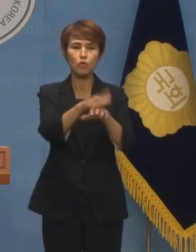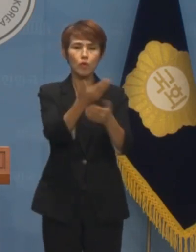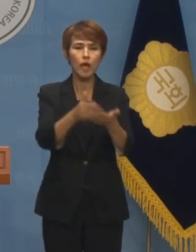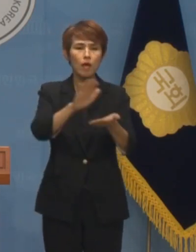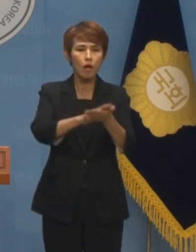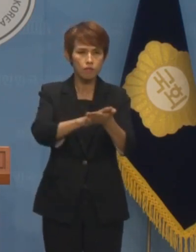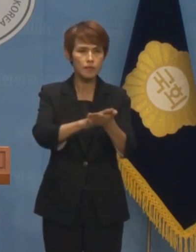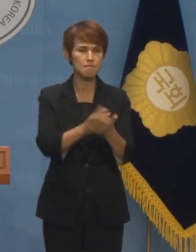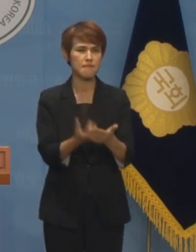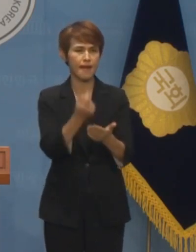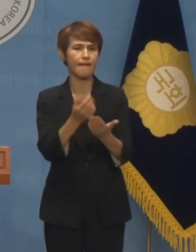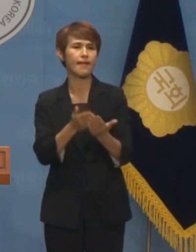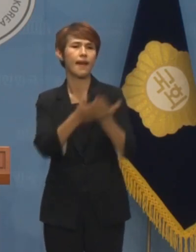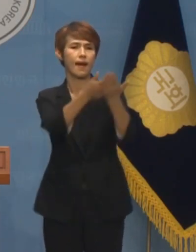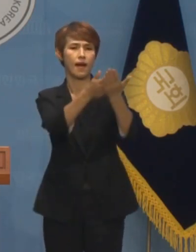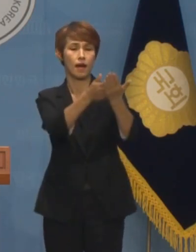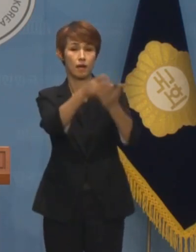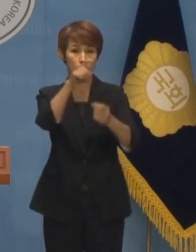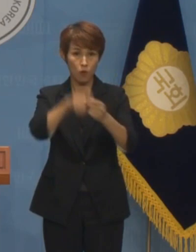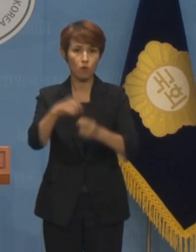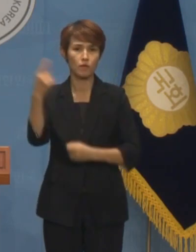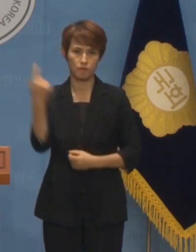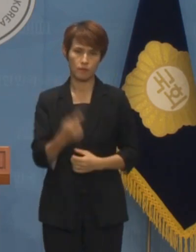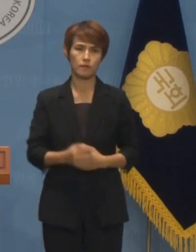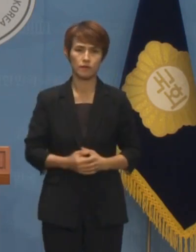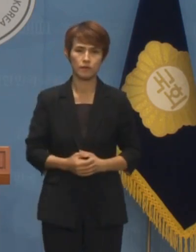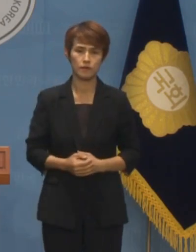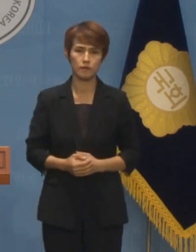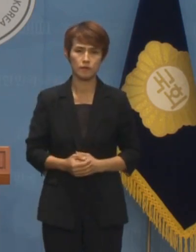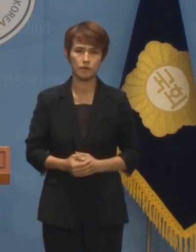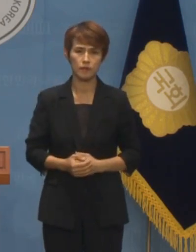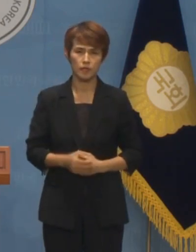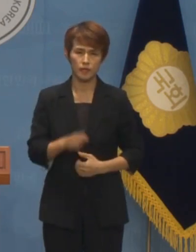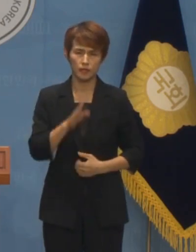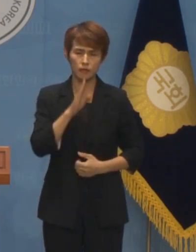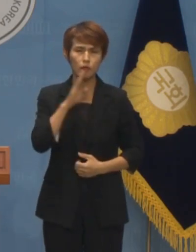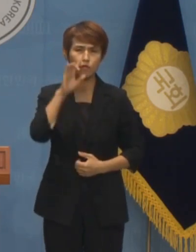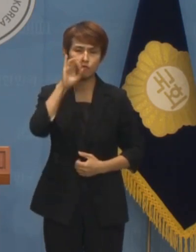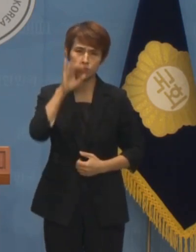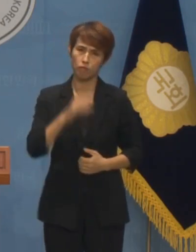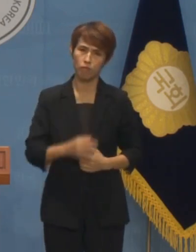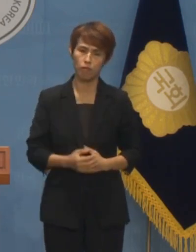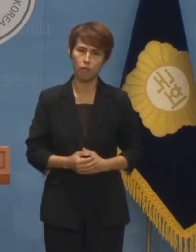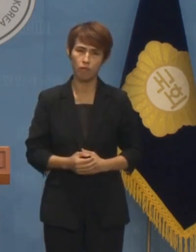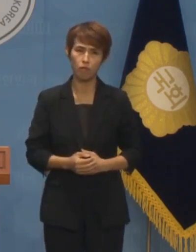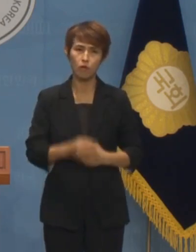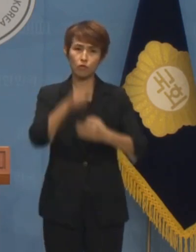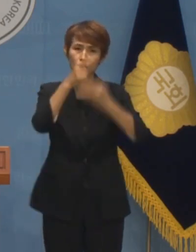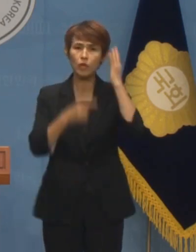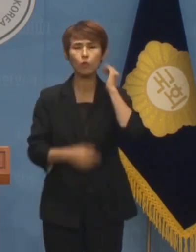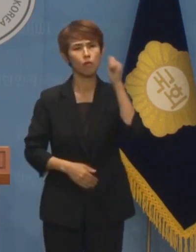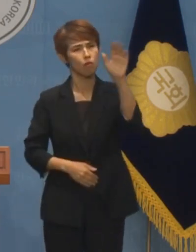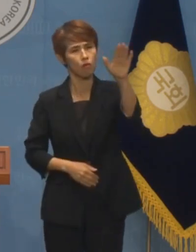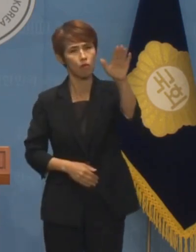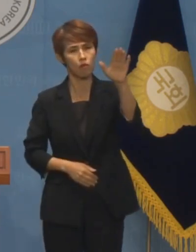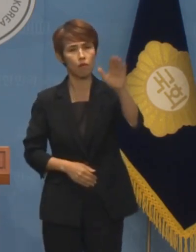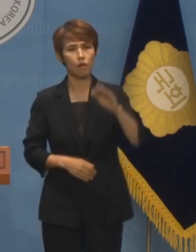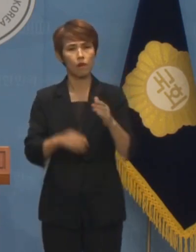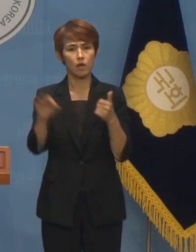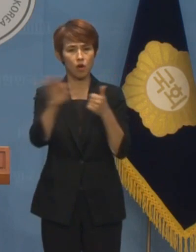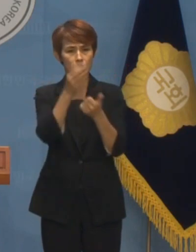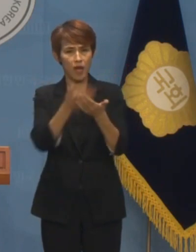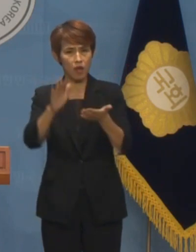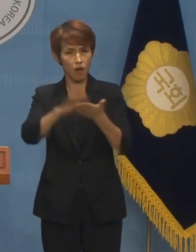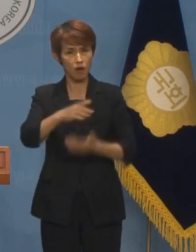제출을 촉구하기 위해 이 자리에 섰습니다. 진심으로 묻고 싶습니다. 윤석열 대통령은